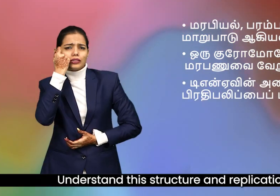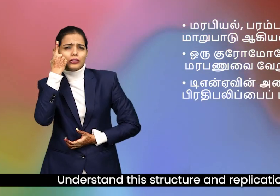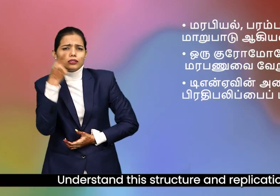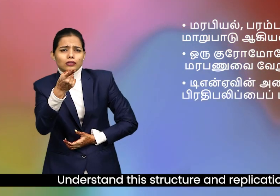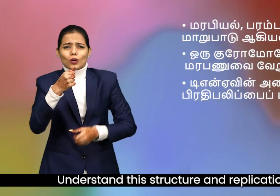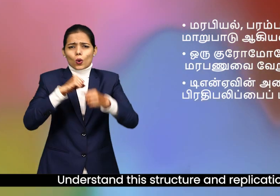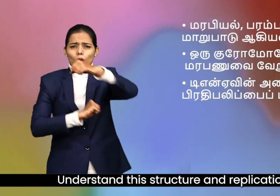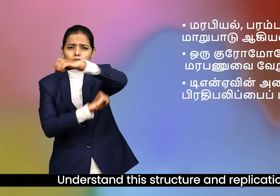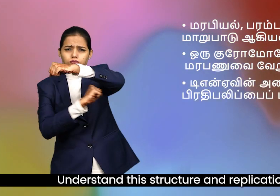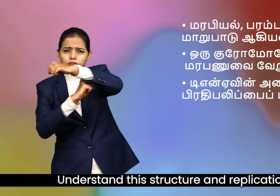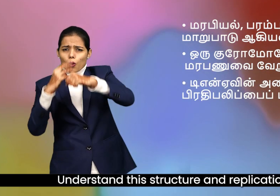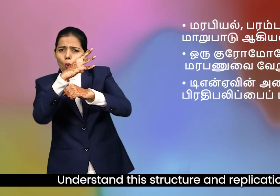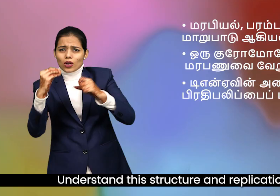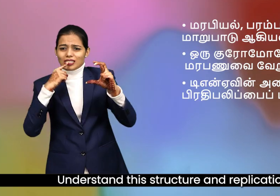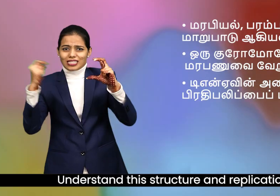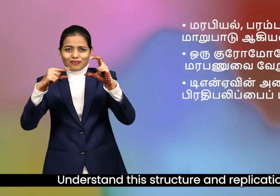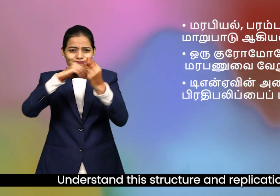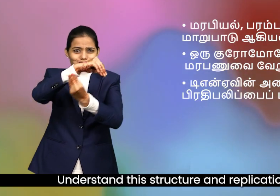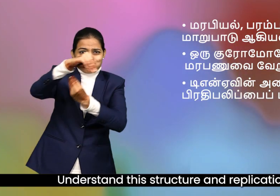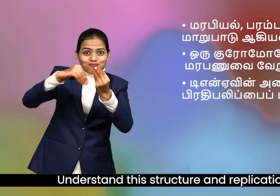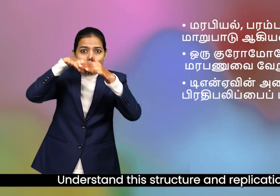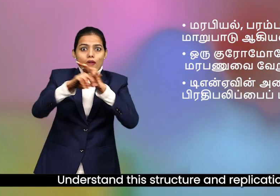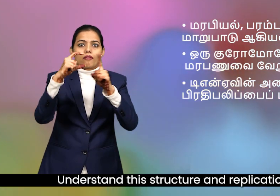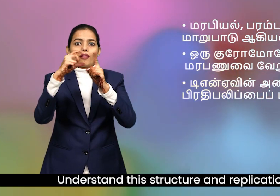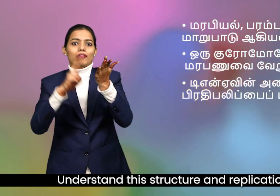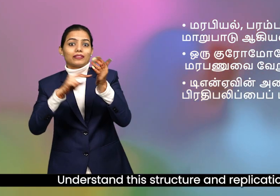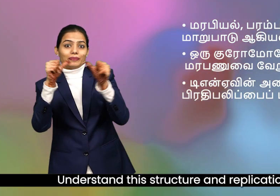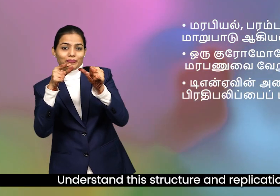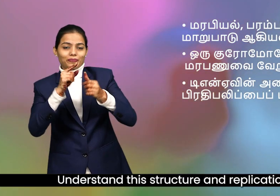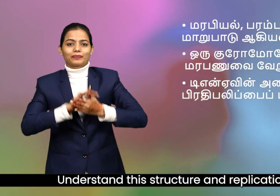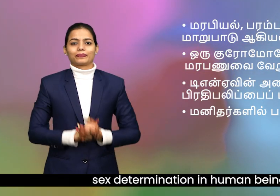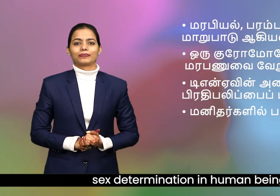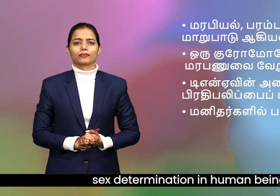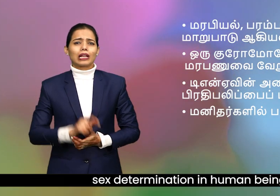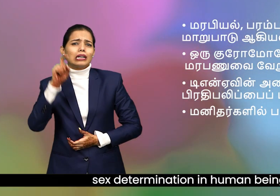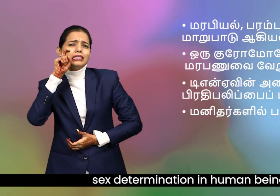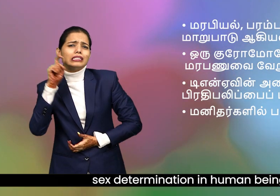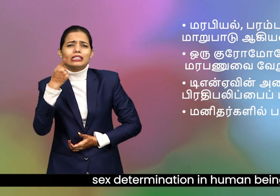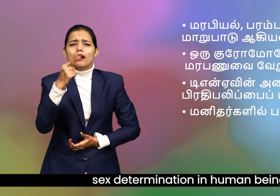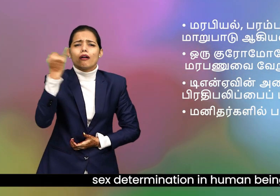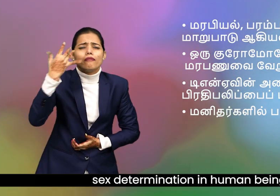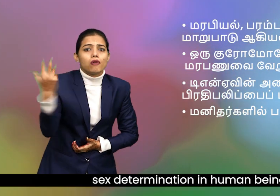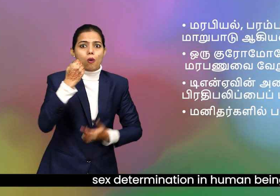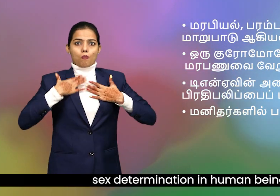டிஎன்ஏவின் கட்டமைப்பையும் பிரதி அமைப்பையும் புரிந்து கொள்வது, மனிதர்களில் பாலின நிர்ணயம்.